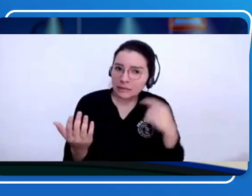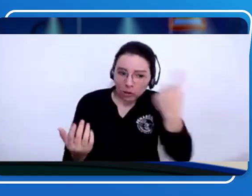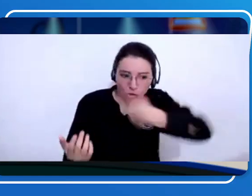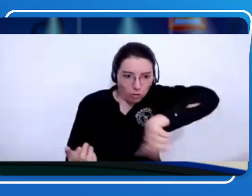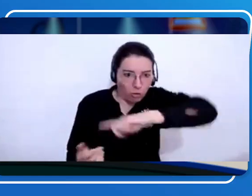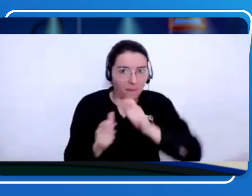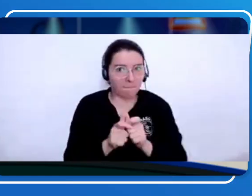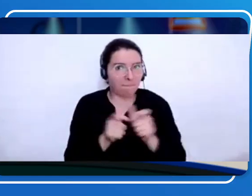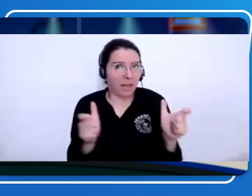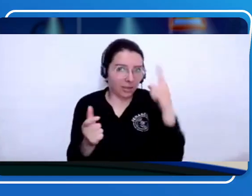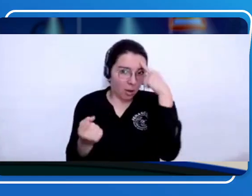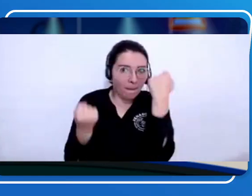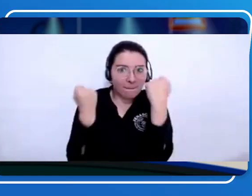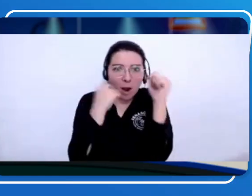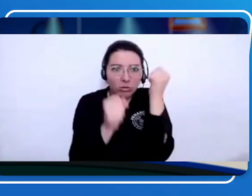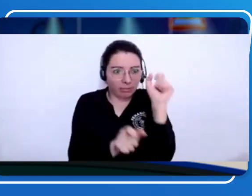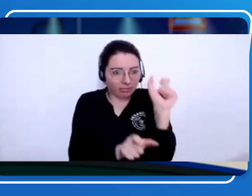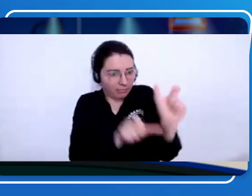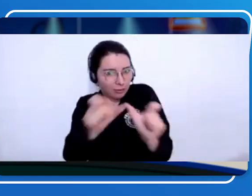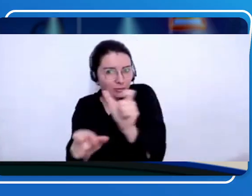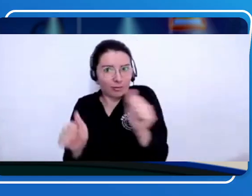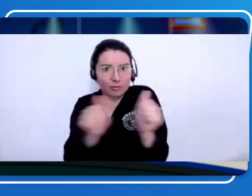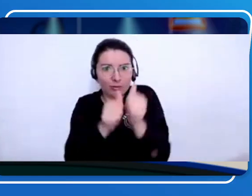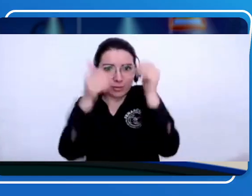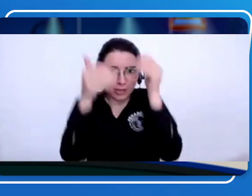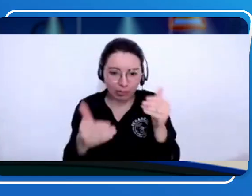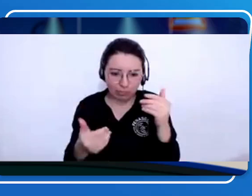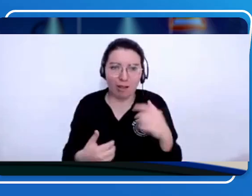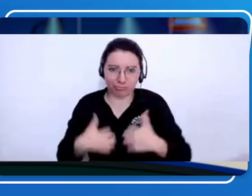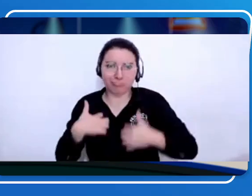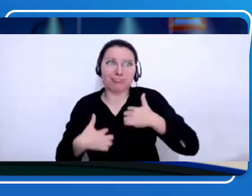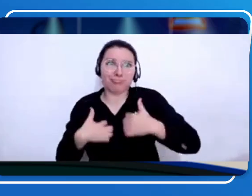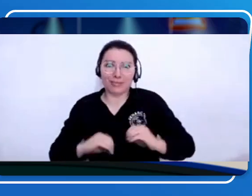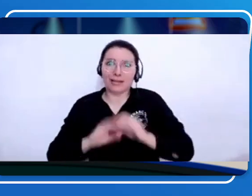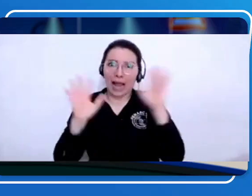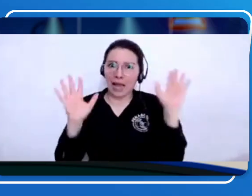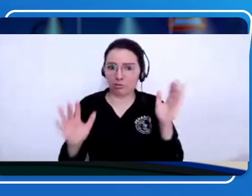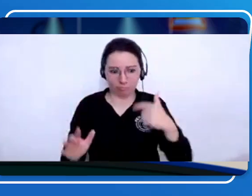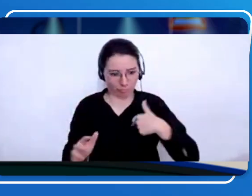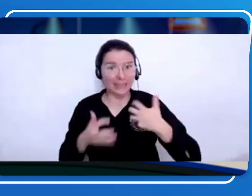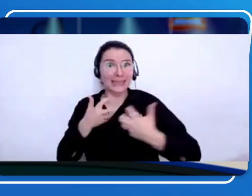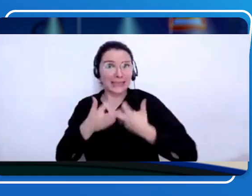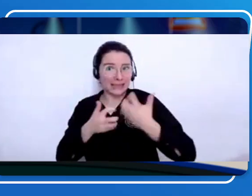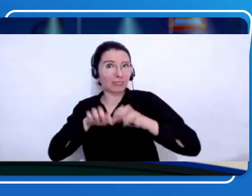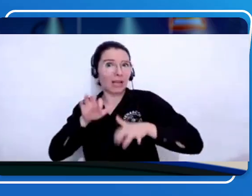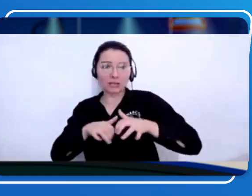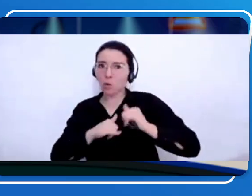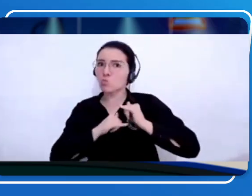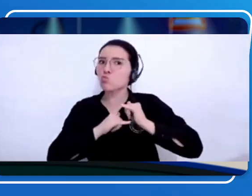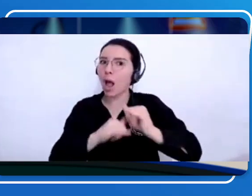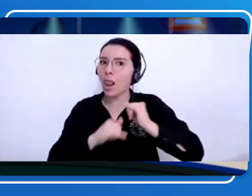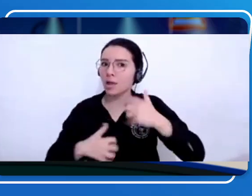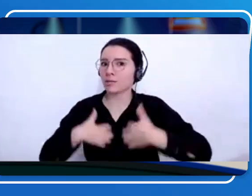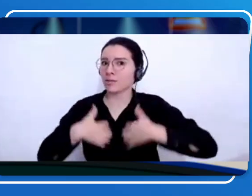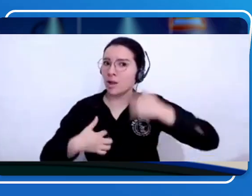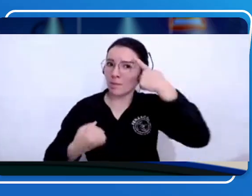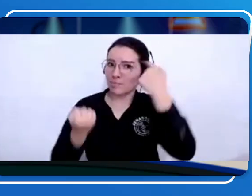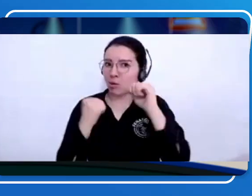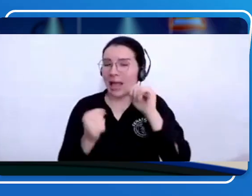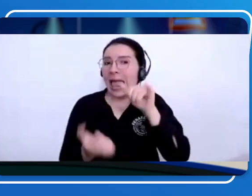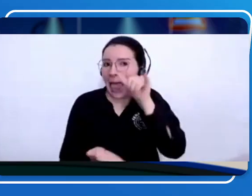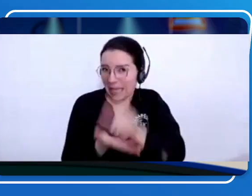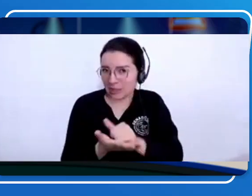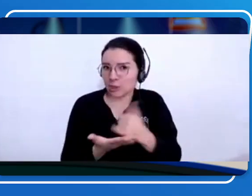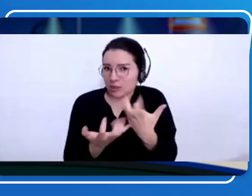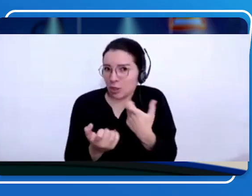preocupación legítima de la población con discapacidad y que desde el sistema compartimos. Eso como primera medida quería